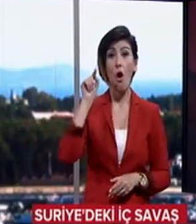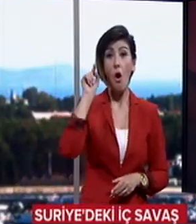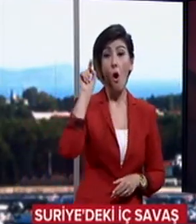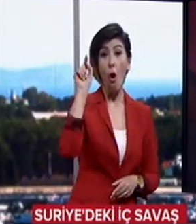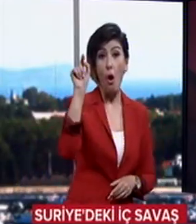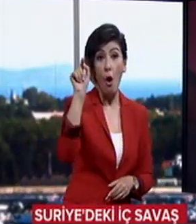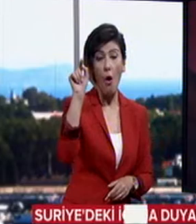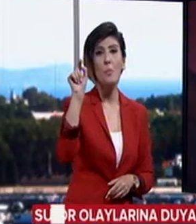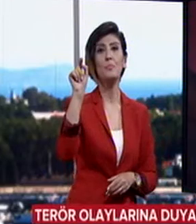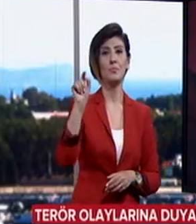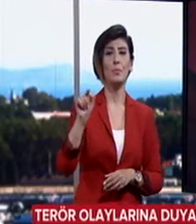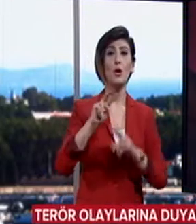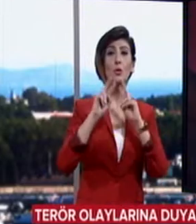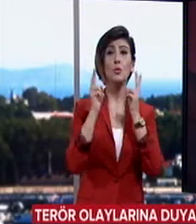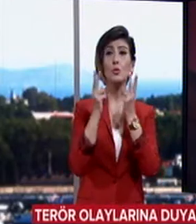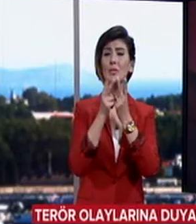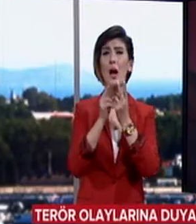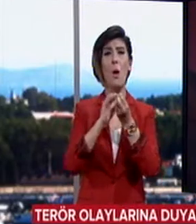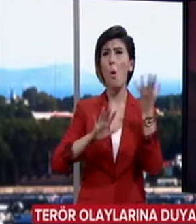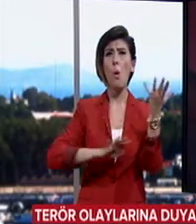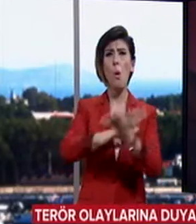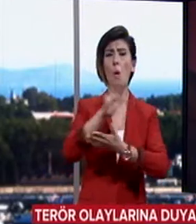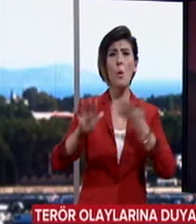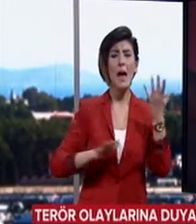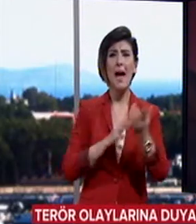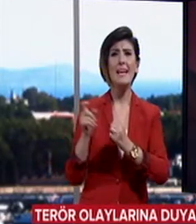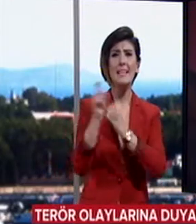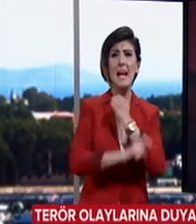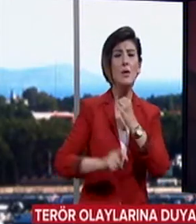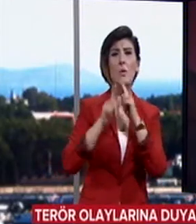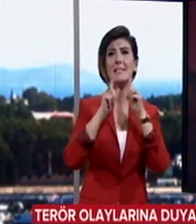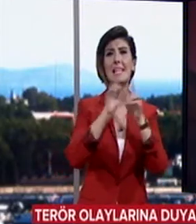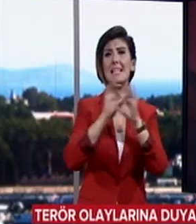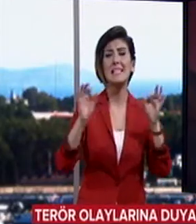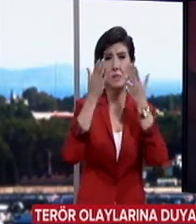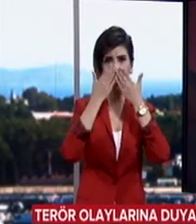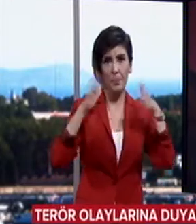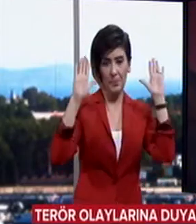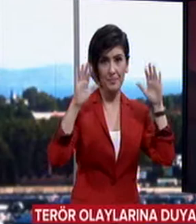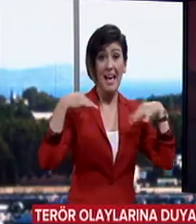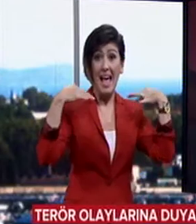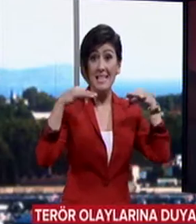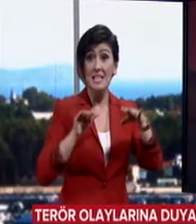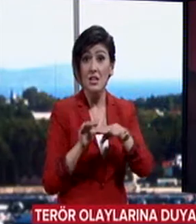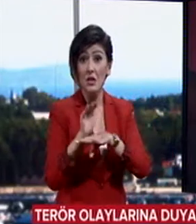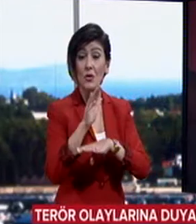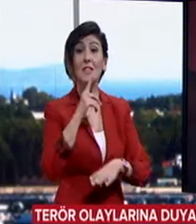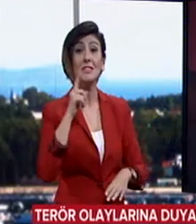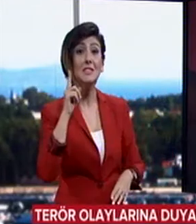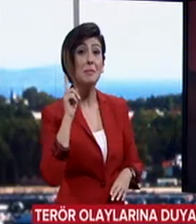O, dünyada yaşanan terör olaylarına sessiz kalmadı. Eskişehir'de yaşayan işitme engelli